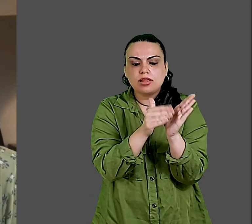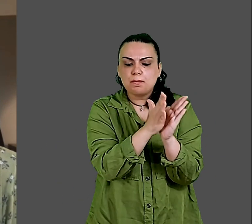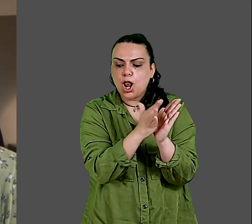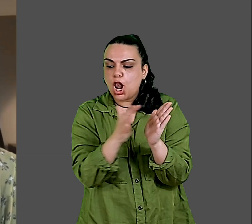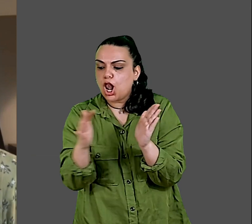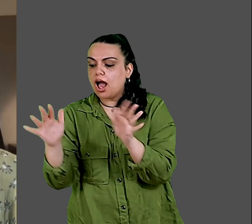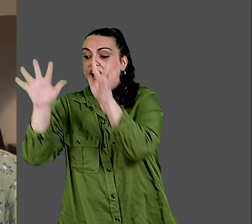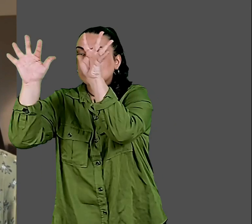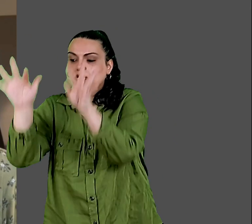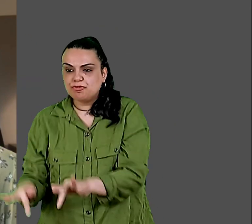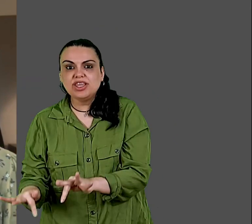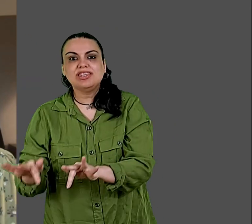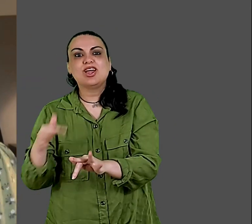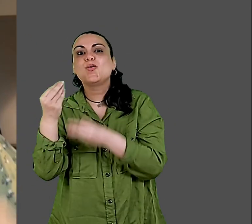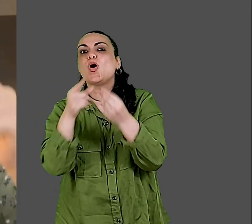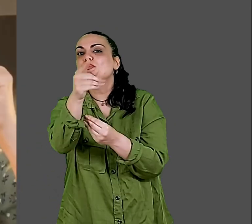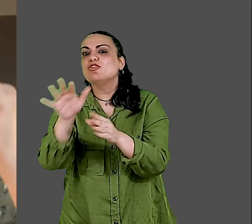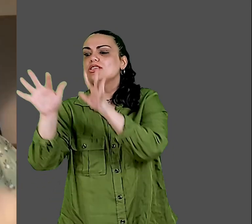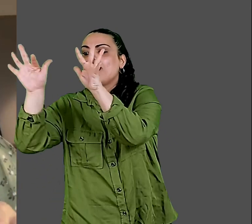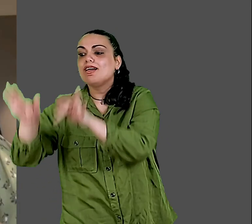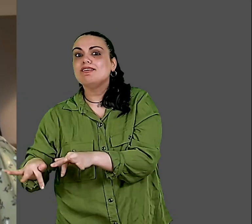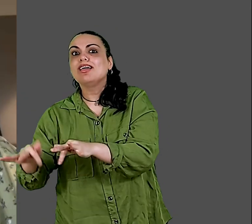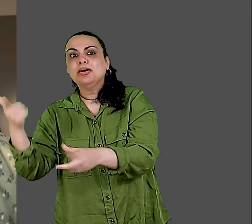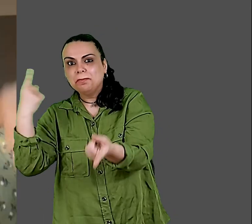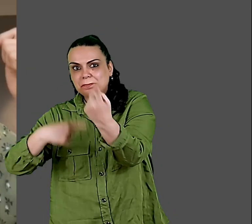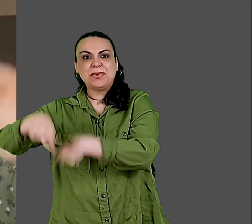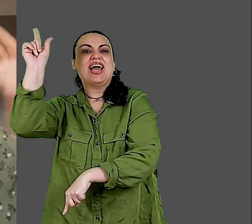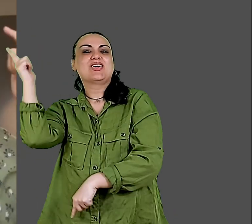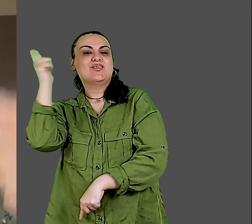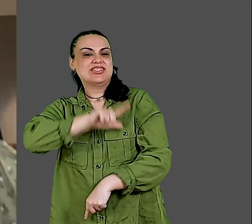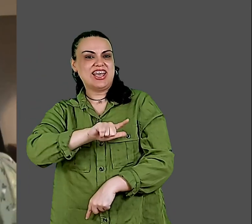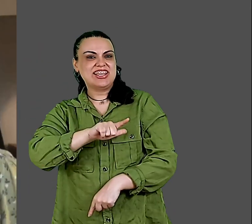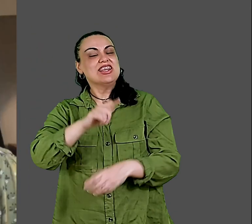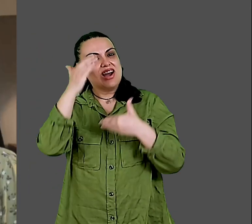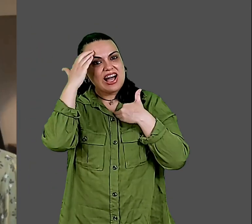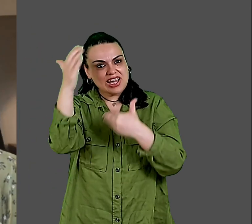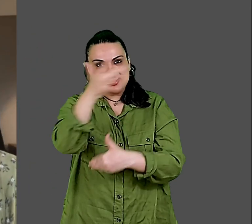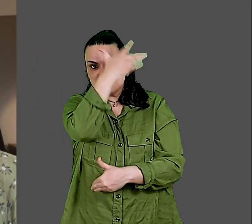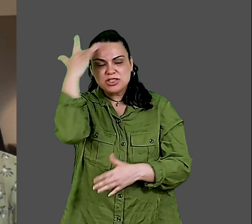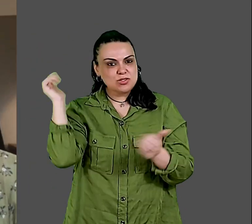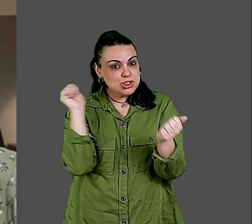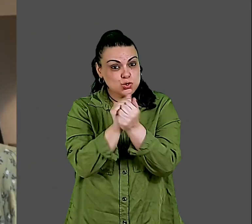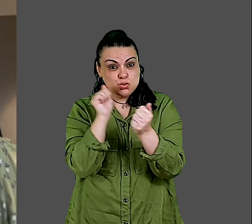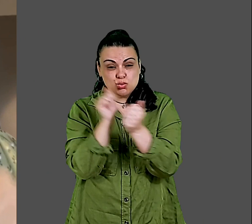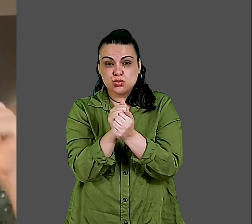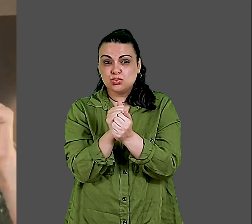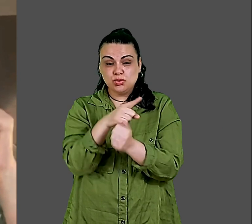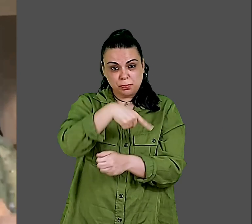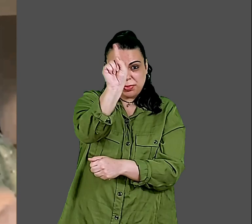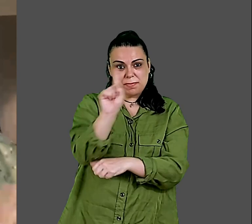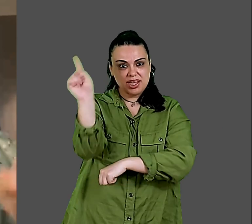o primeiro dia e está seguindo. E em nome de Jesus, eu já declaro que você vai chegar até o fim.